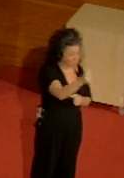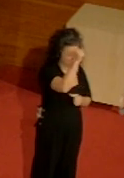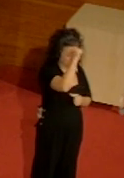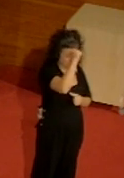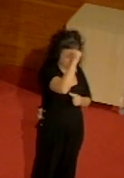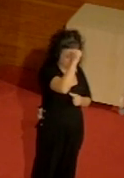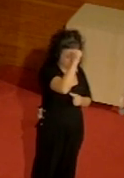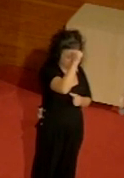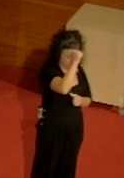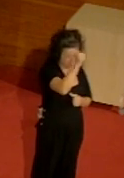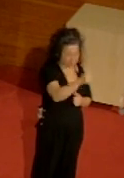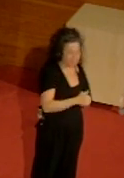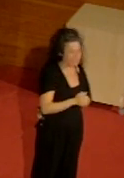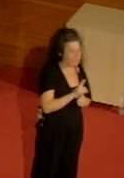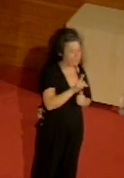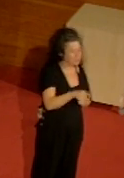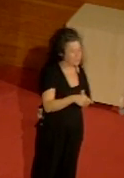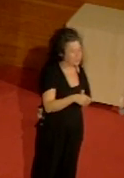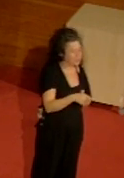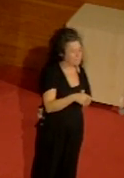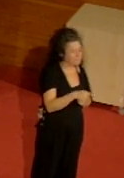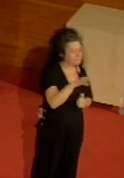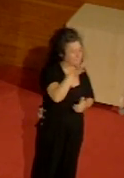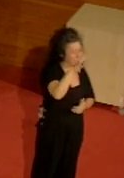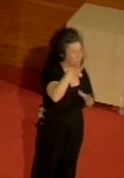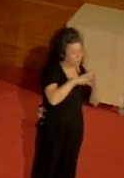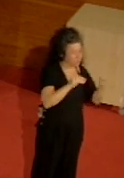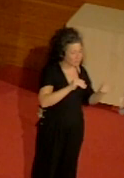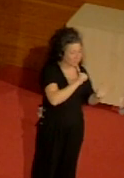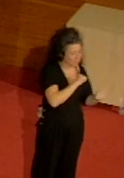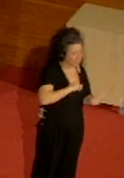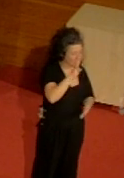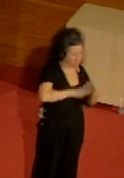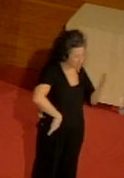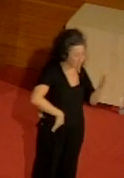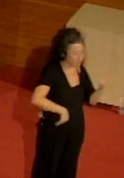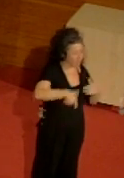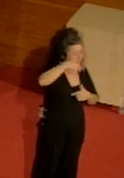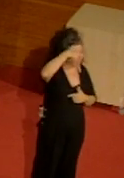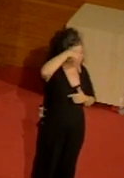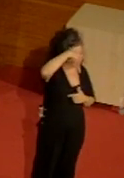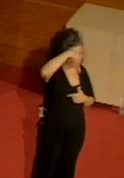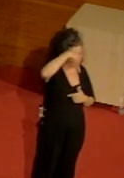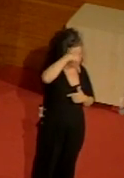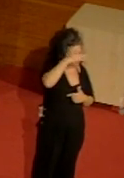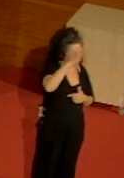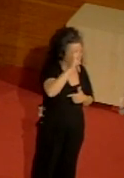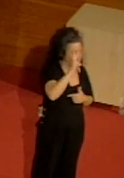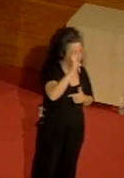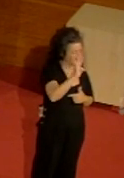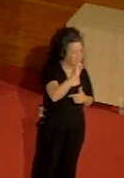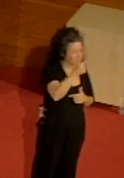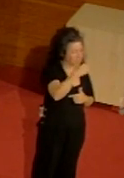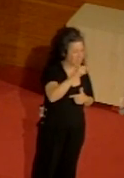Bartzelonako Unibertsitate Autonomoan hizkuntza eta literaturan doktoratu zen Rabindranath Tagoreri buruzko tesi